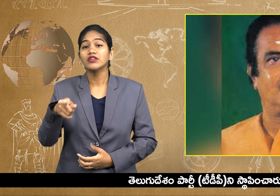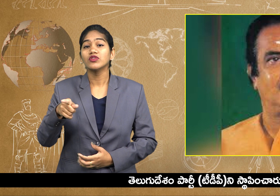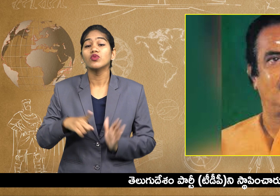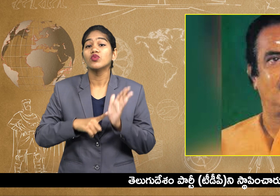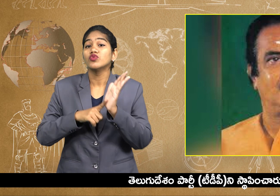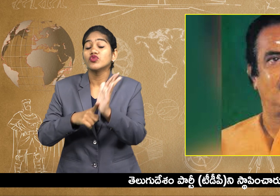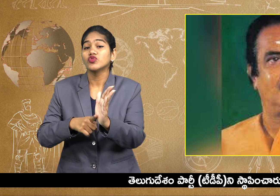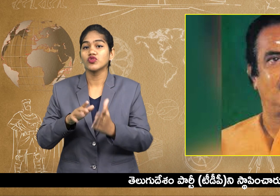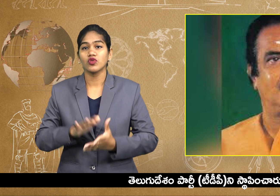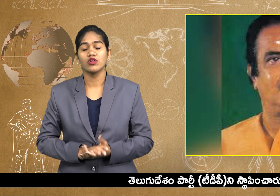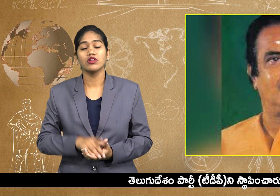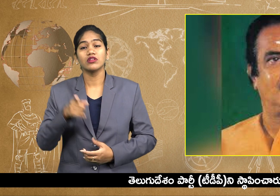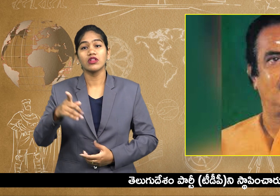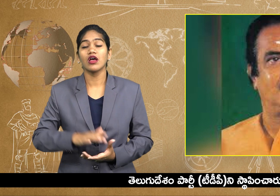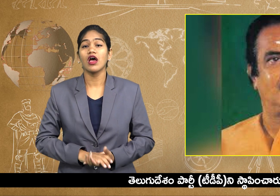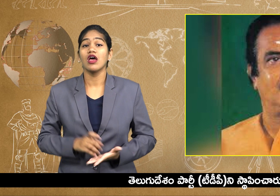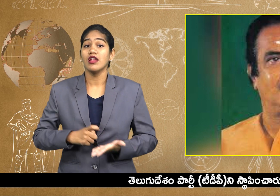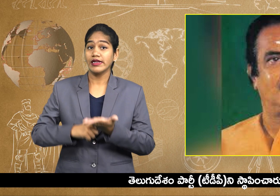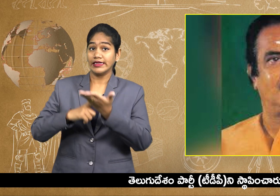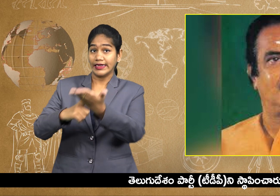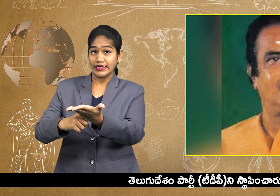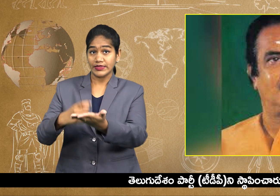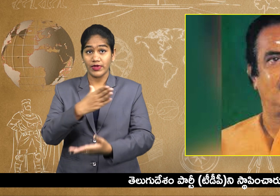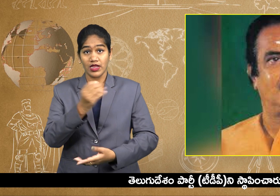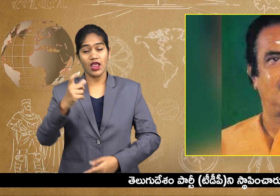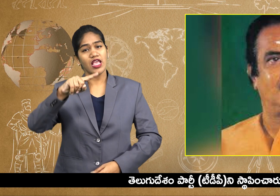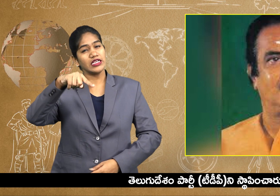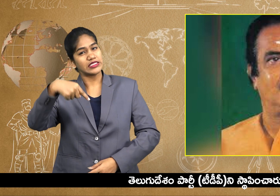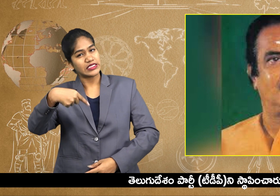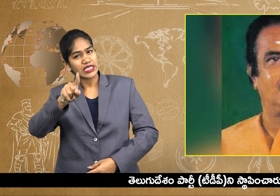తెలుగుదేశం పార్టీ టీడీపీని స్థాపించారు.